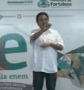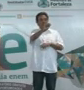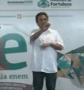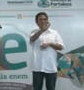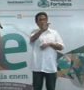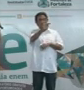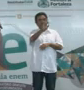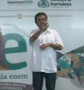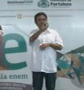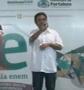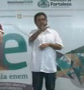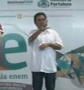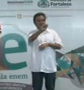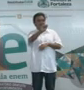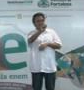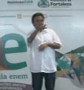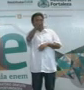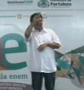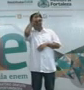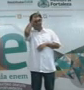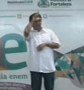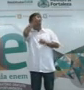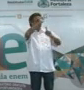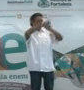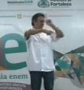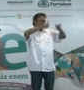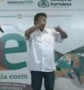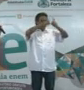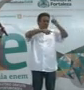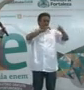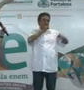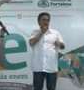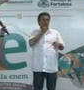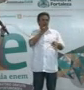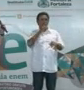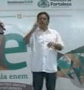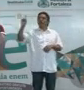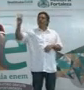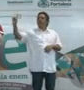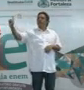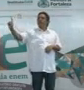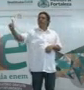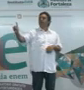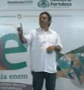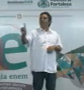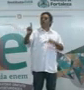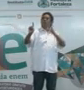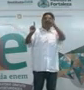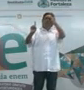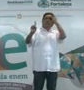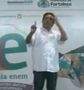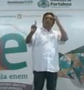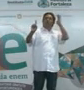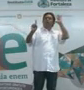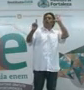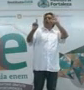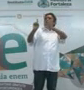o país como se fosse um Estado teocrático. Os ayatollahs são recebidos nesse país como um verdadeiro representante de Deus na